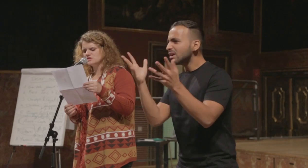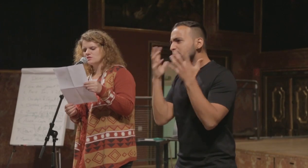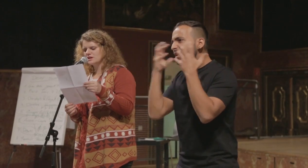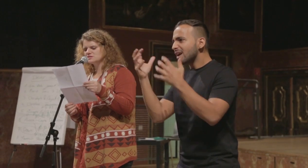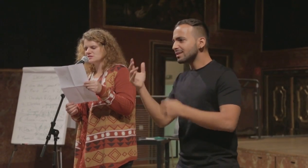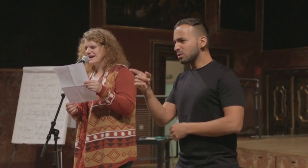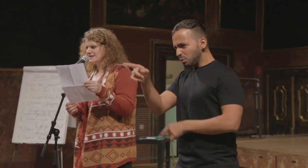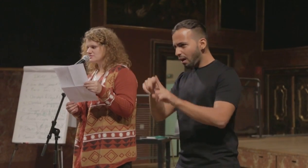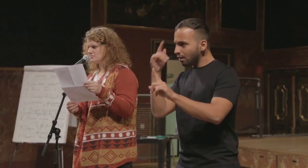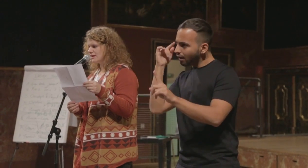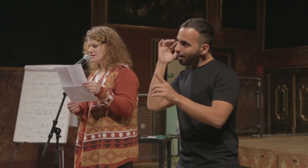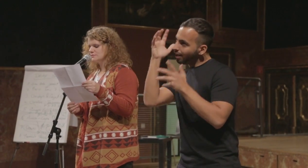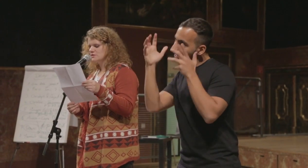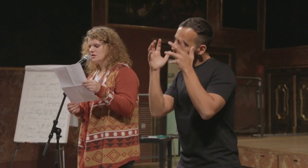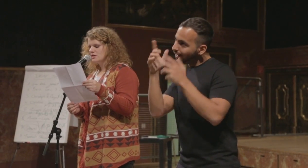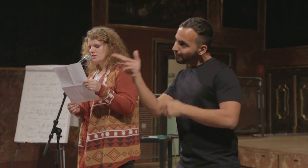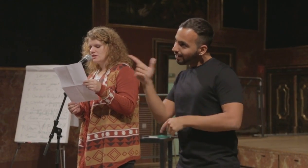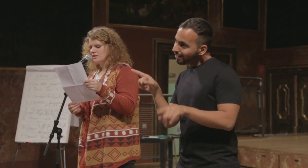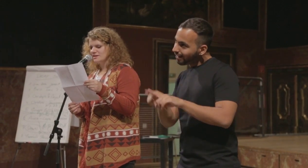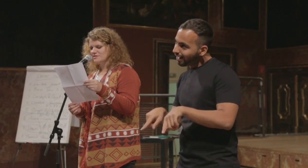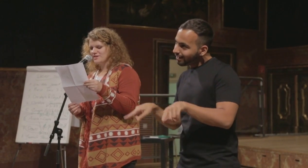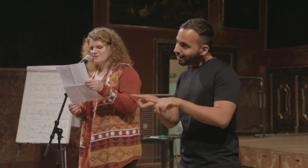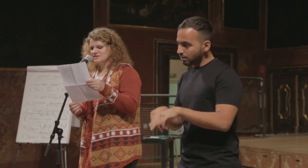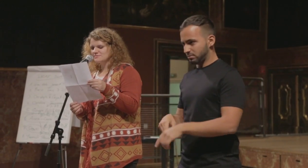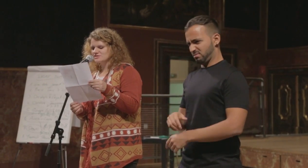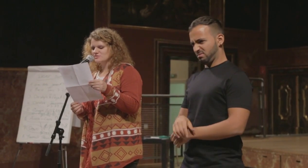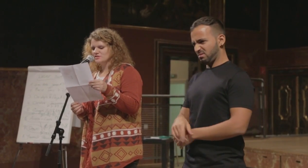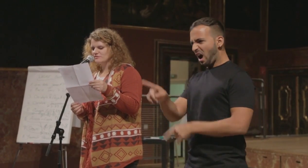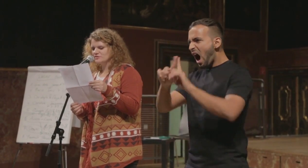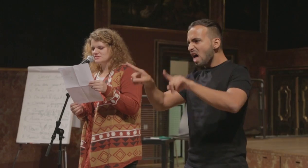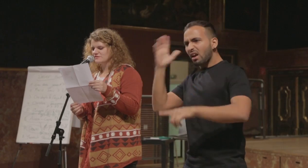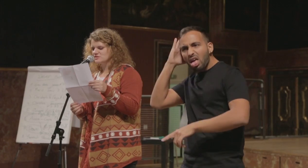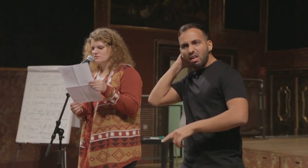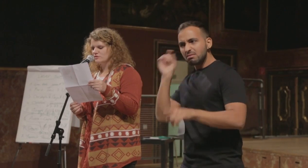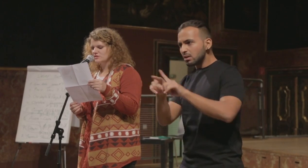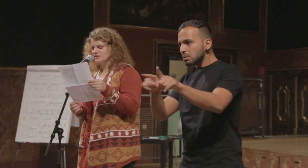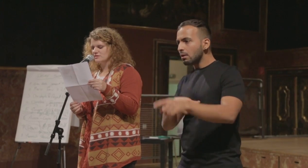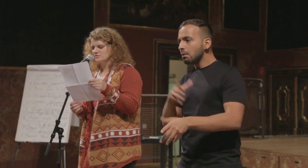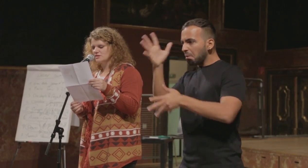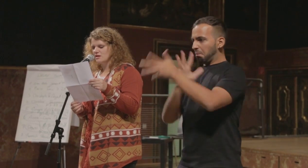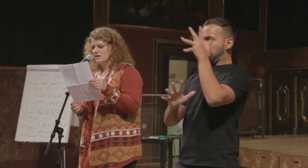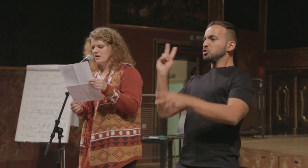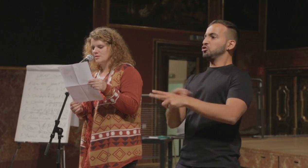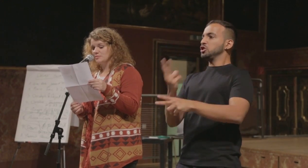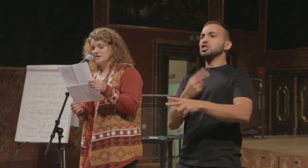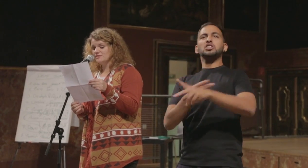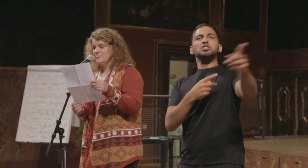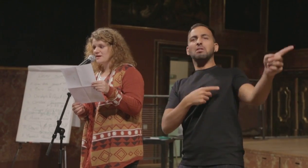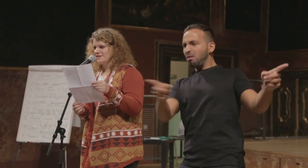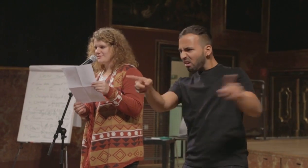auch denkst, dass ihr einiges gemein habt. An David Beckham selbst hast du immer gefunden, dass die Frisur fürchterlich aussah. Aber bei ihr, ja bei